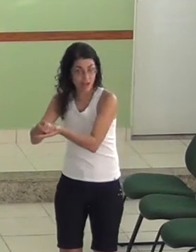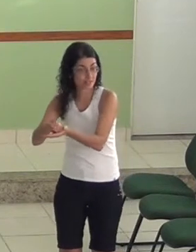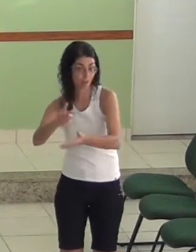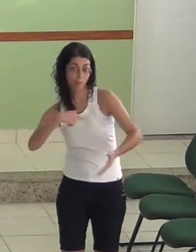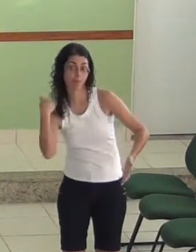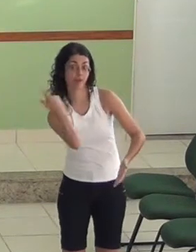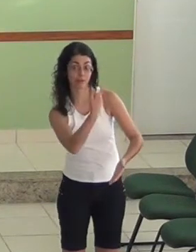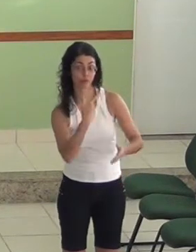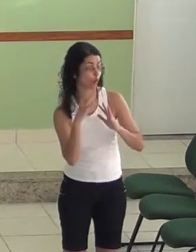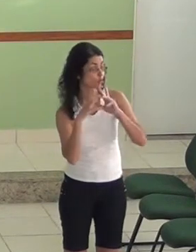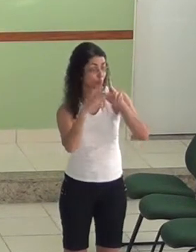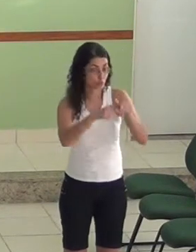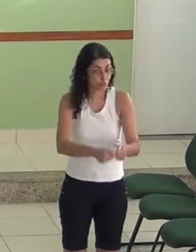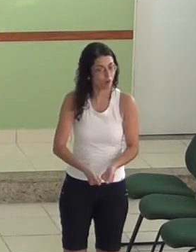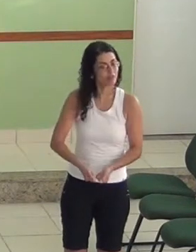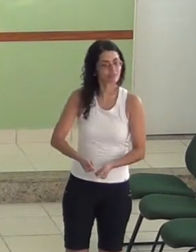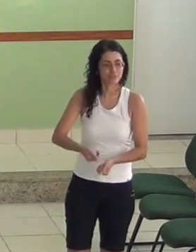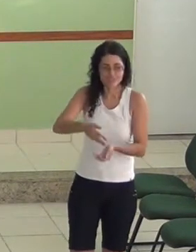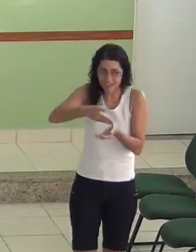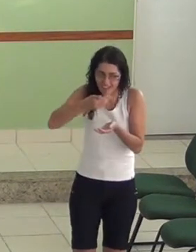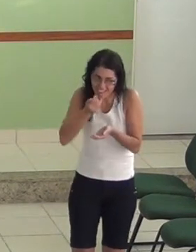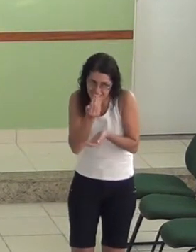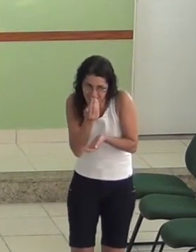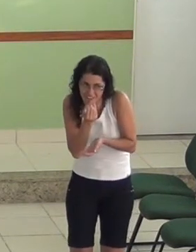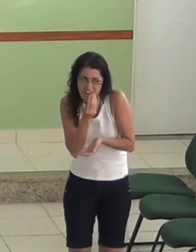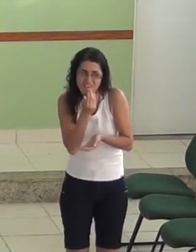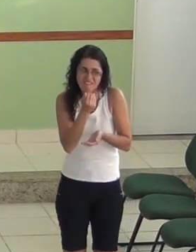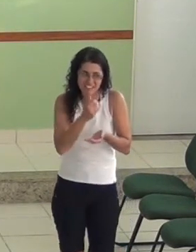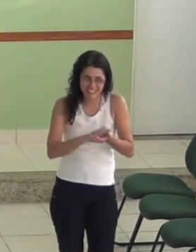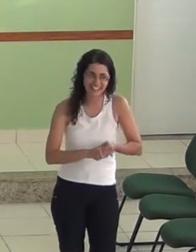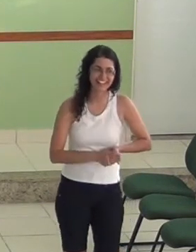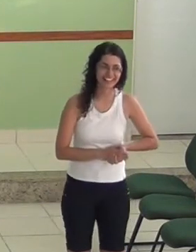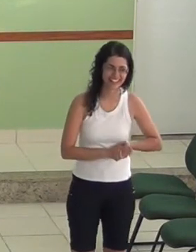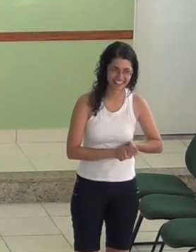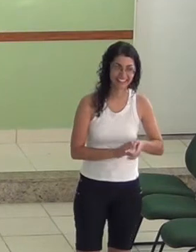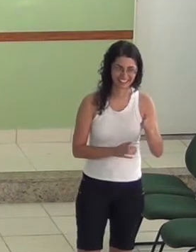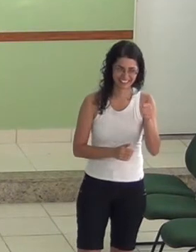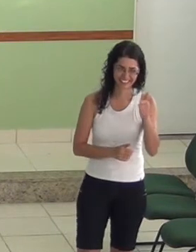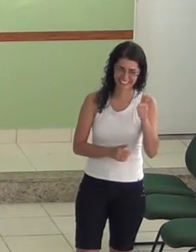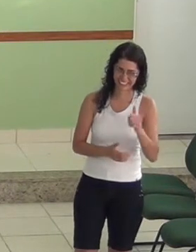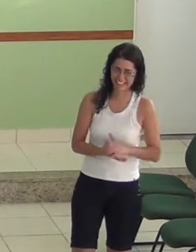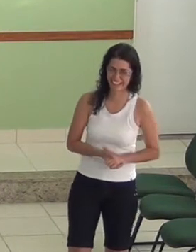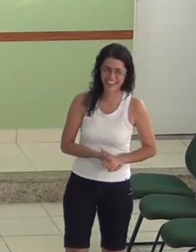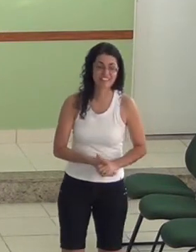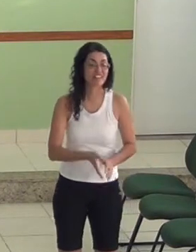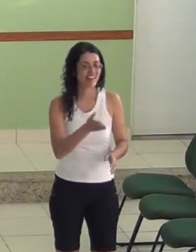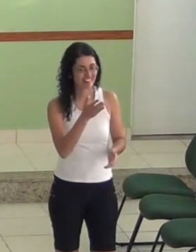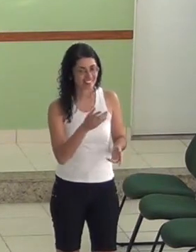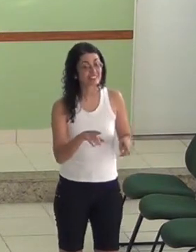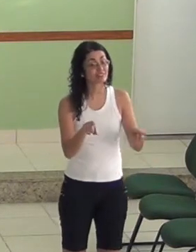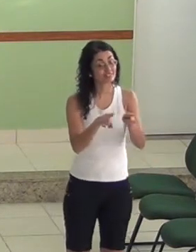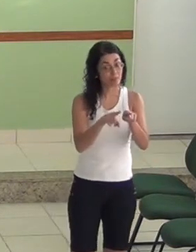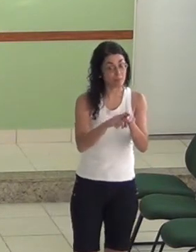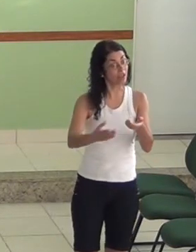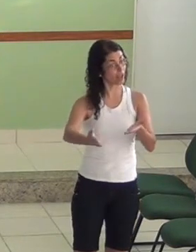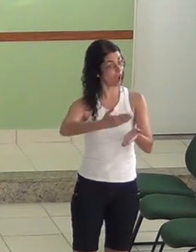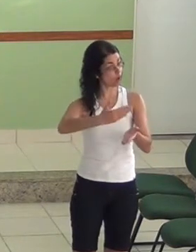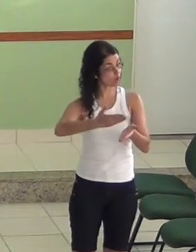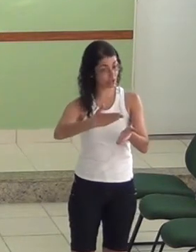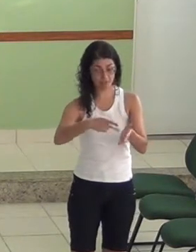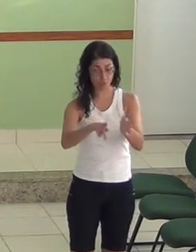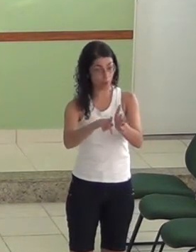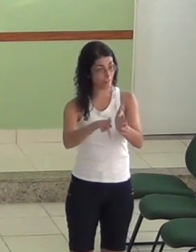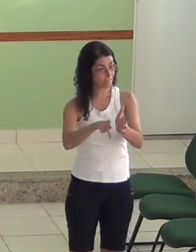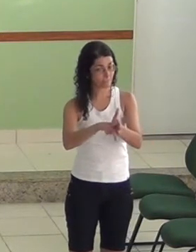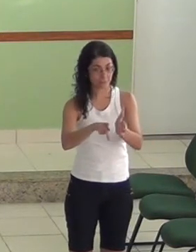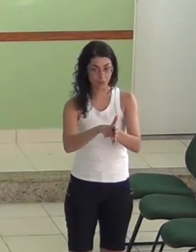por enquanto é o nosso calendário aí de missões, nossa barraca missionária, nosso almoço missionário e agora nosso livro de receitas